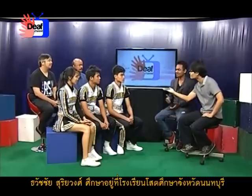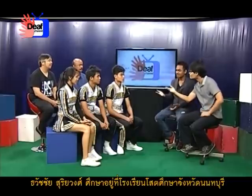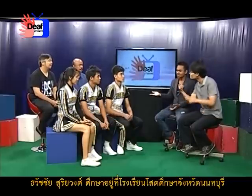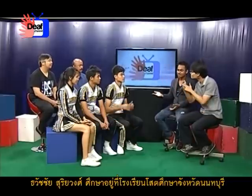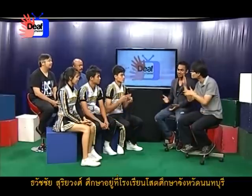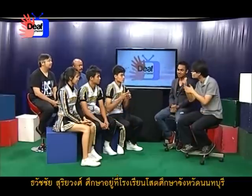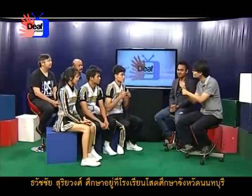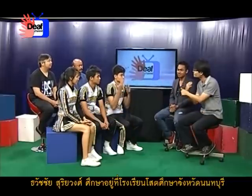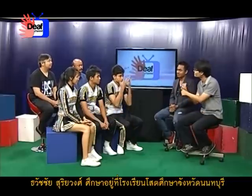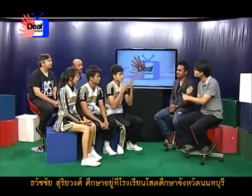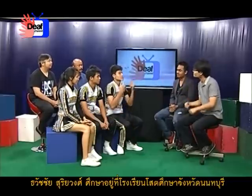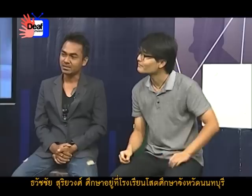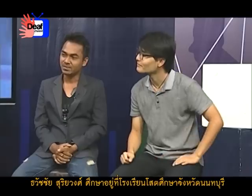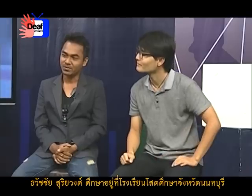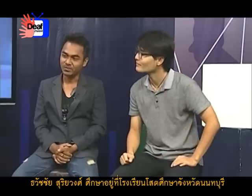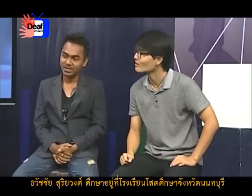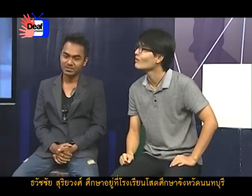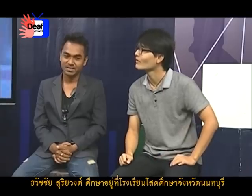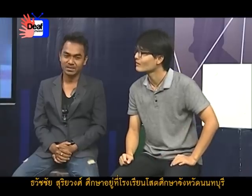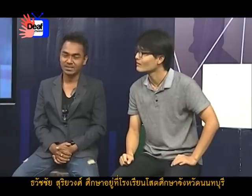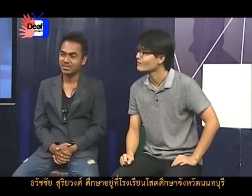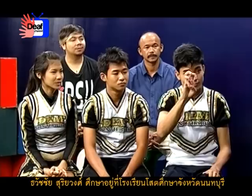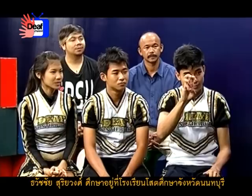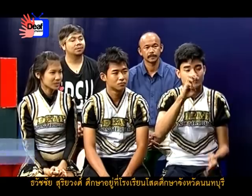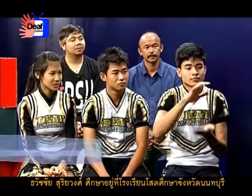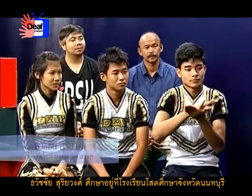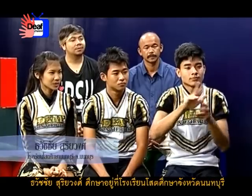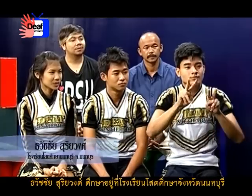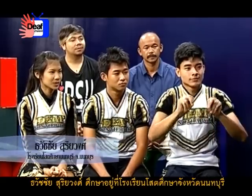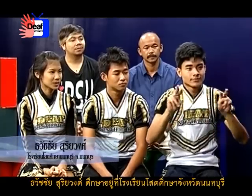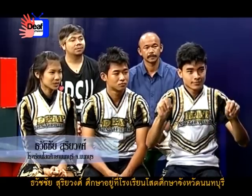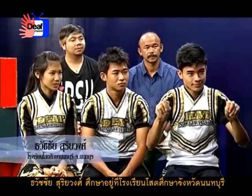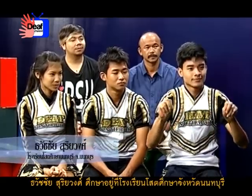ผมธวัชชัยสุริยวงศ์ครับศึกษาอยู่ที่โรงเรียนโสดศึกษาจังหวัดนนทบุรีครับ